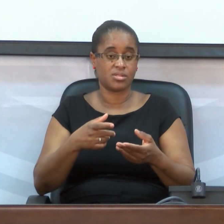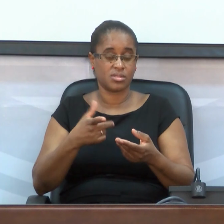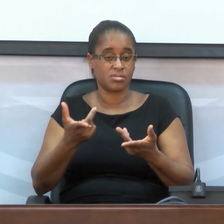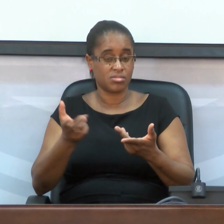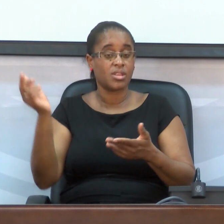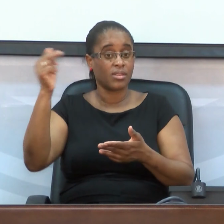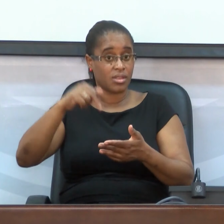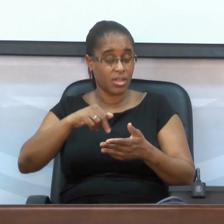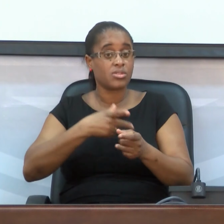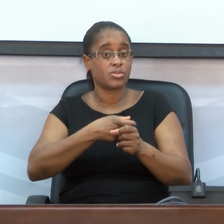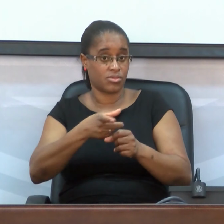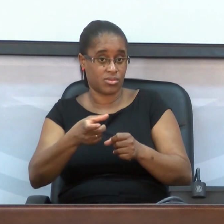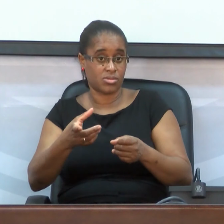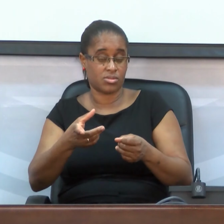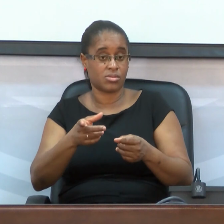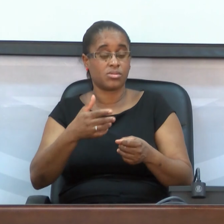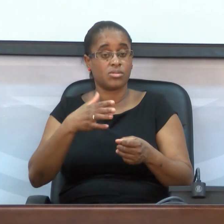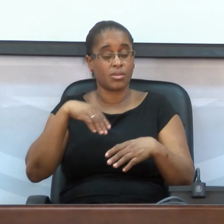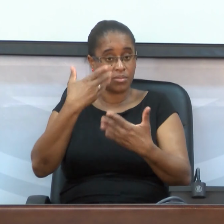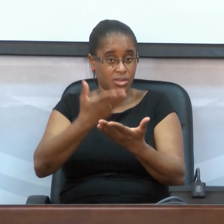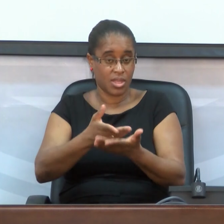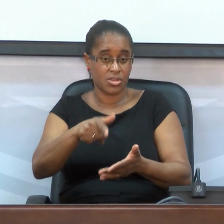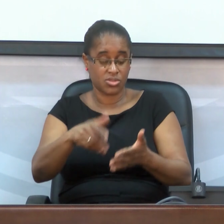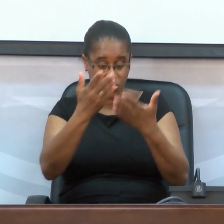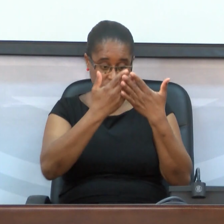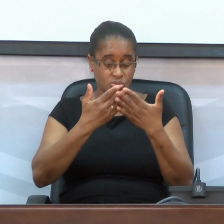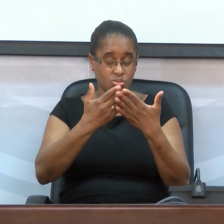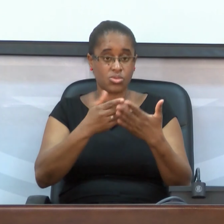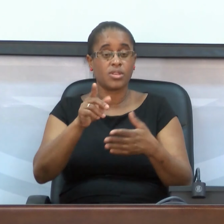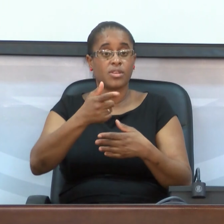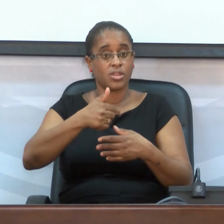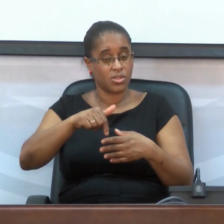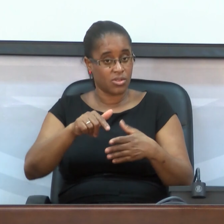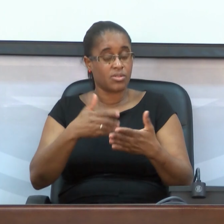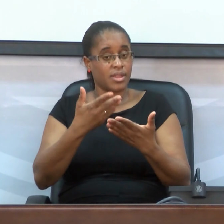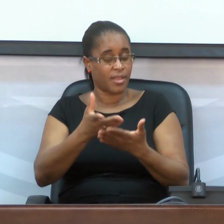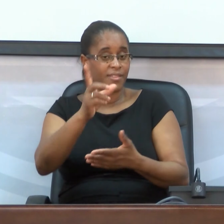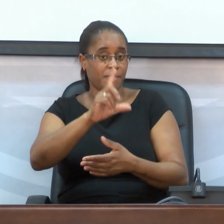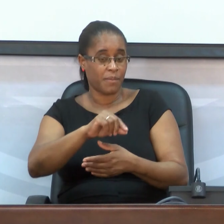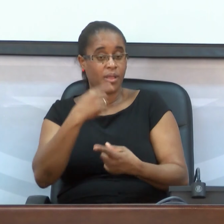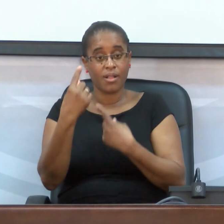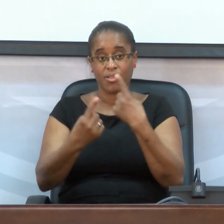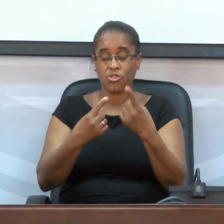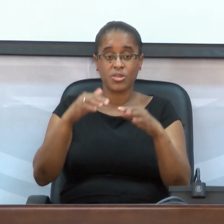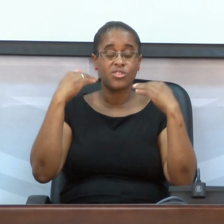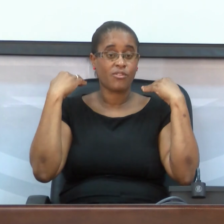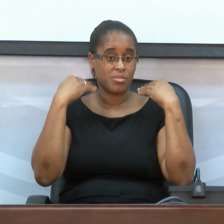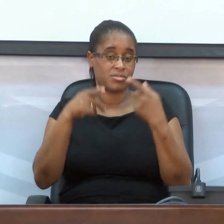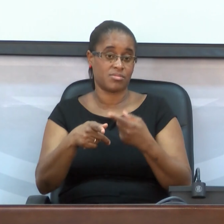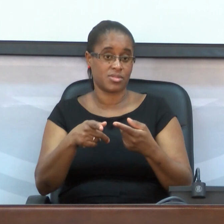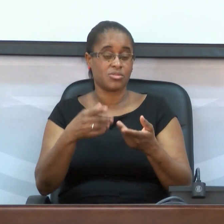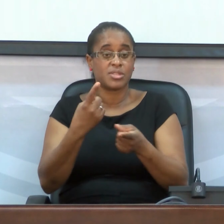isso vamos implementar esse estudo, que nos vai dar também algumas informações